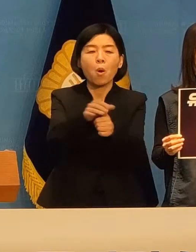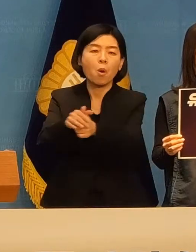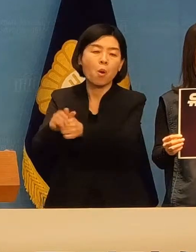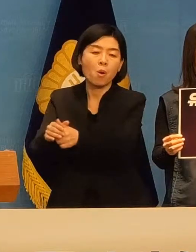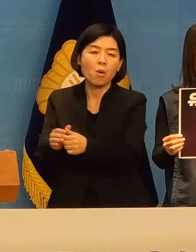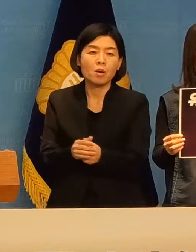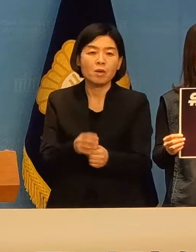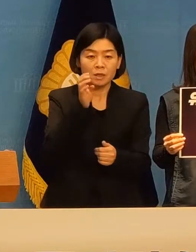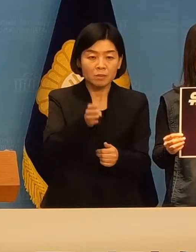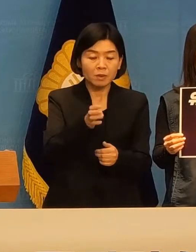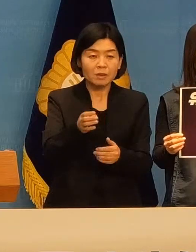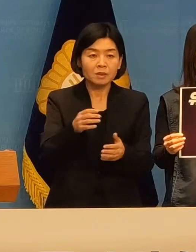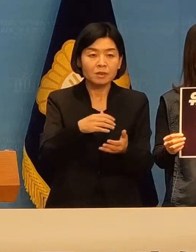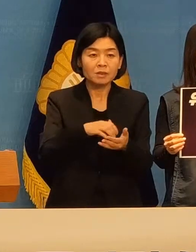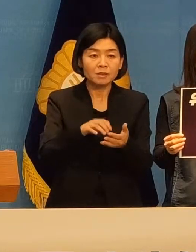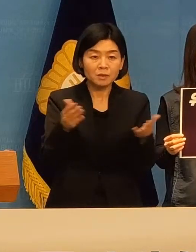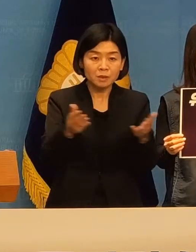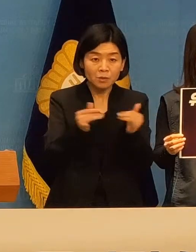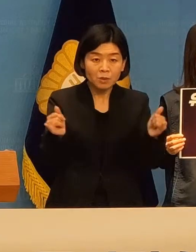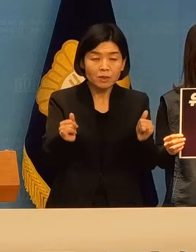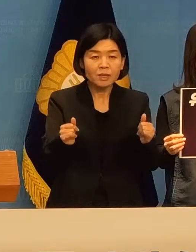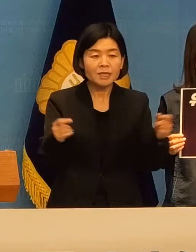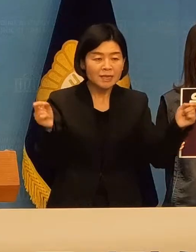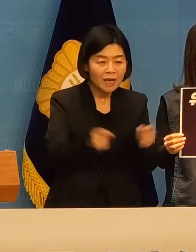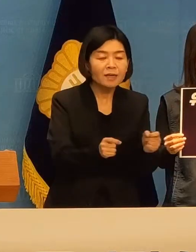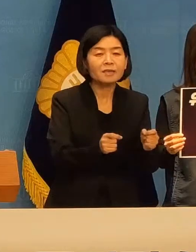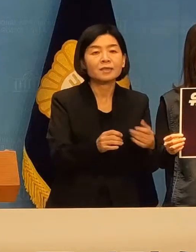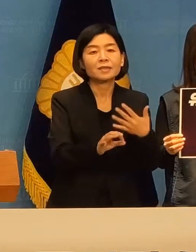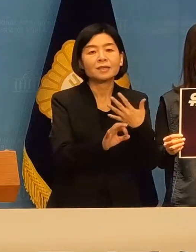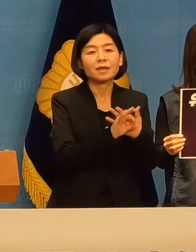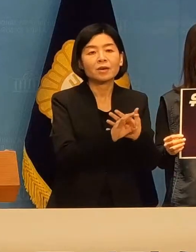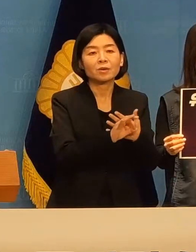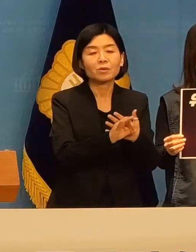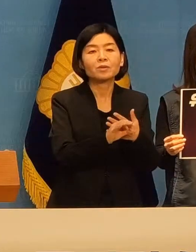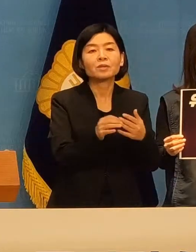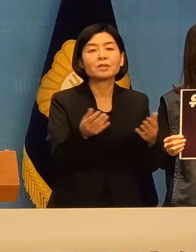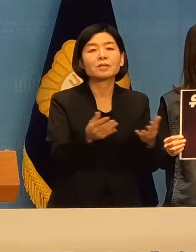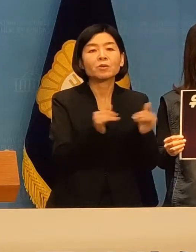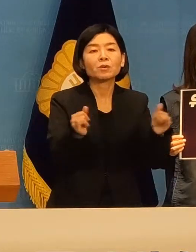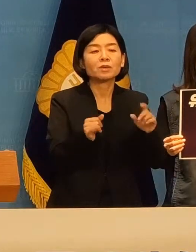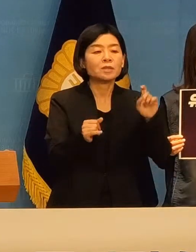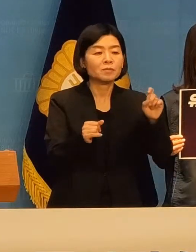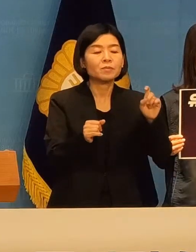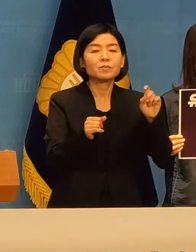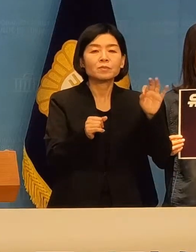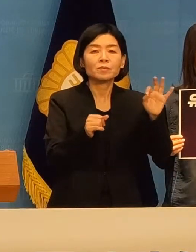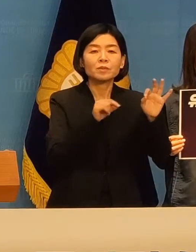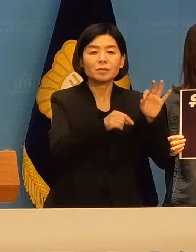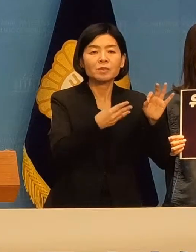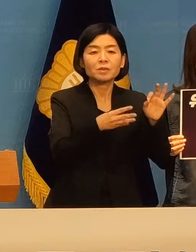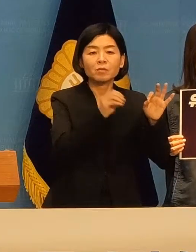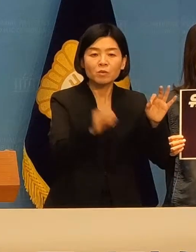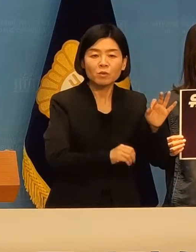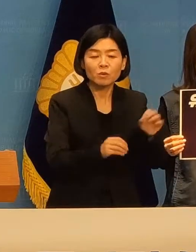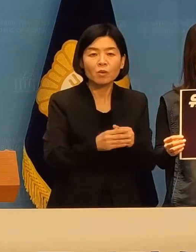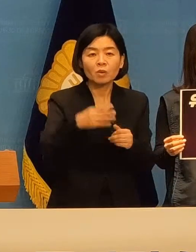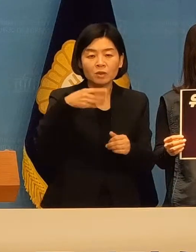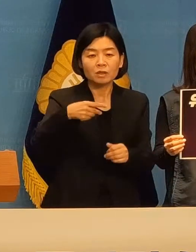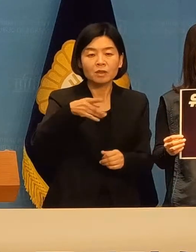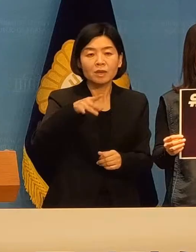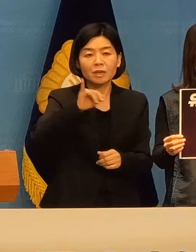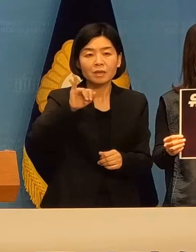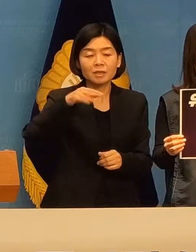대비 단기 비정규직 사원의 비율은 10.4%에 달하며 트레이더스 경우에는